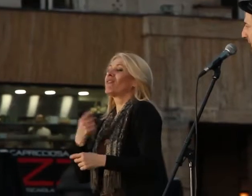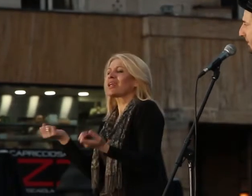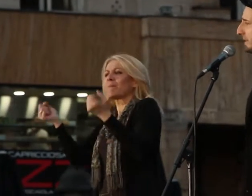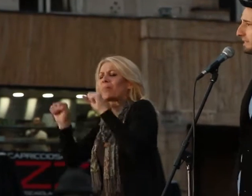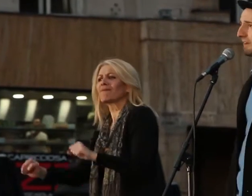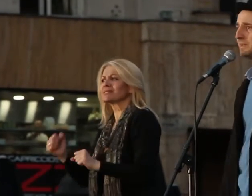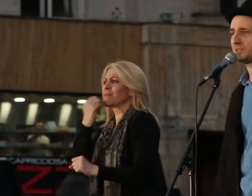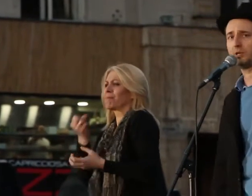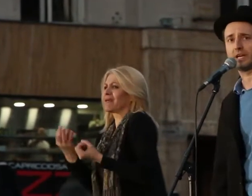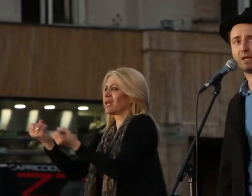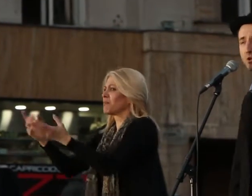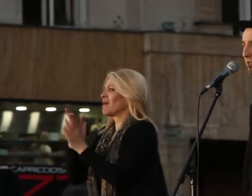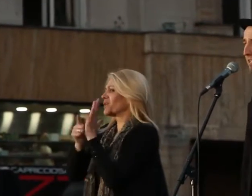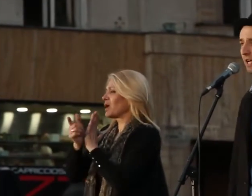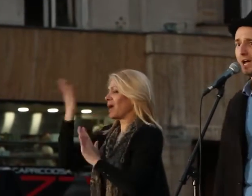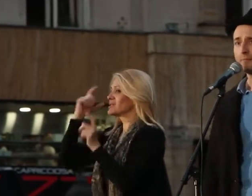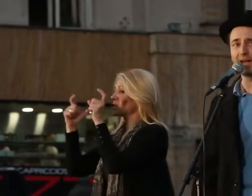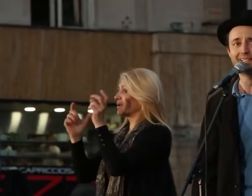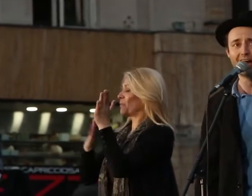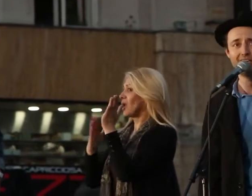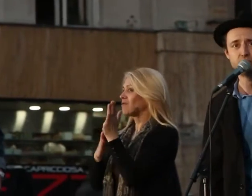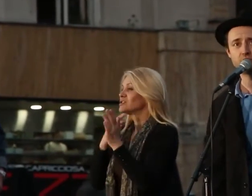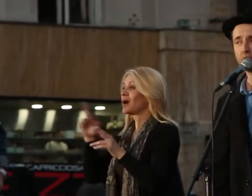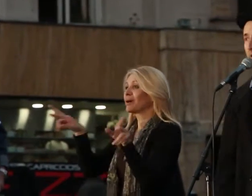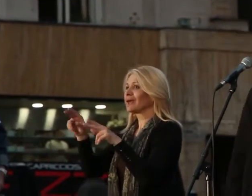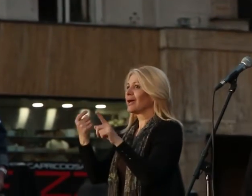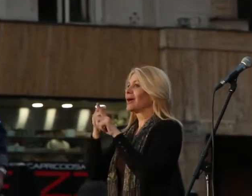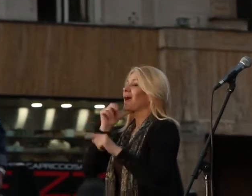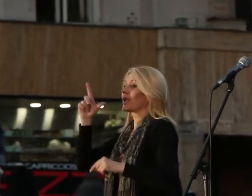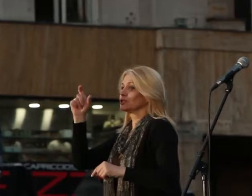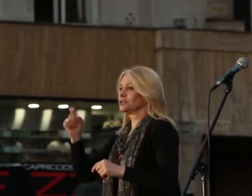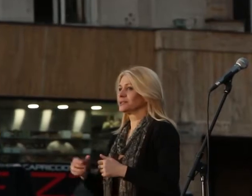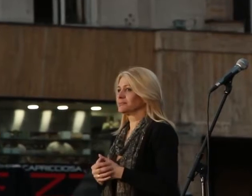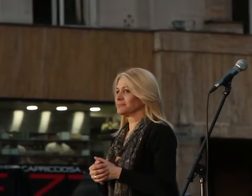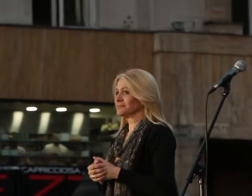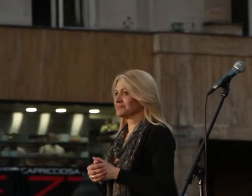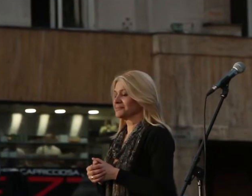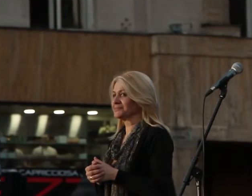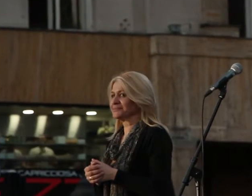povlašćeni privrednik za vreme Slobodana Miloševića, brat Karić.